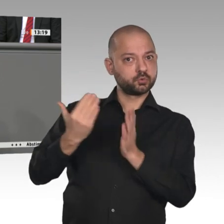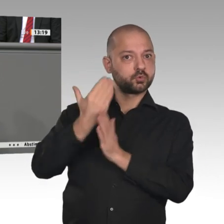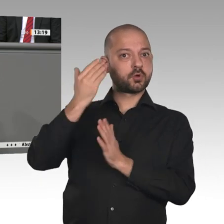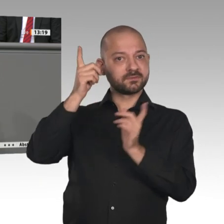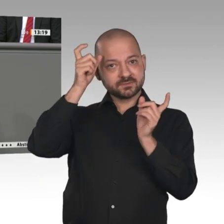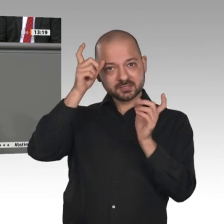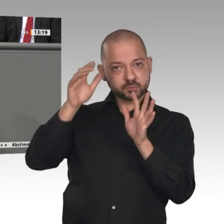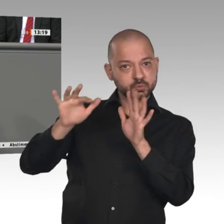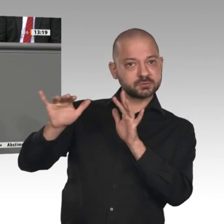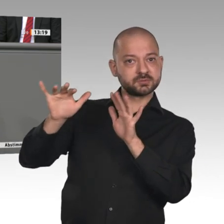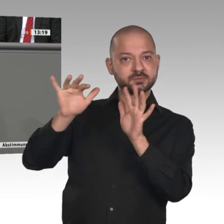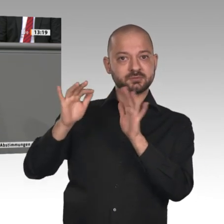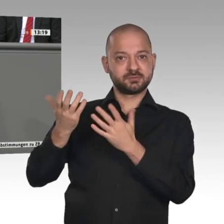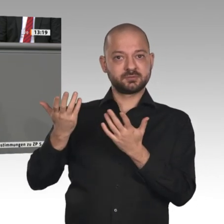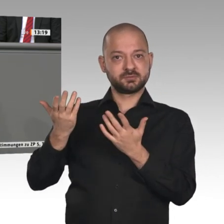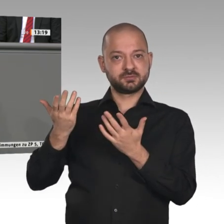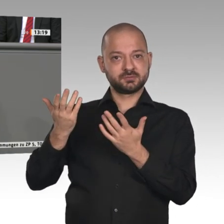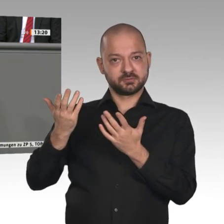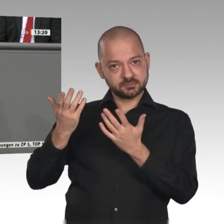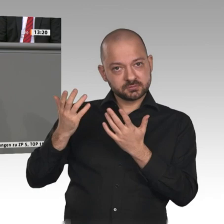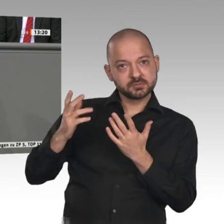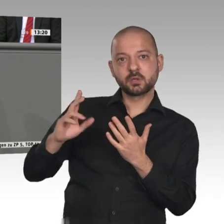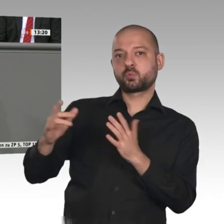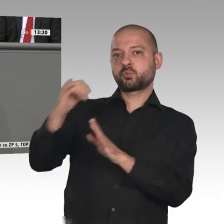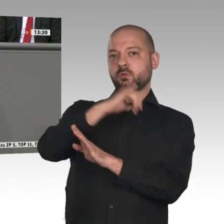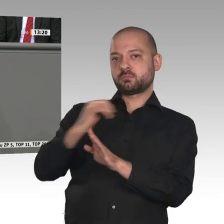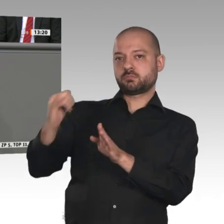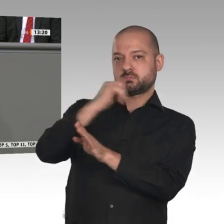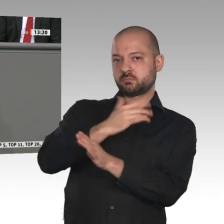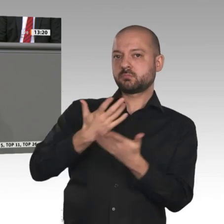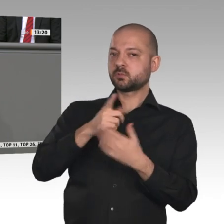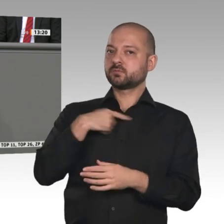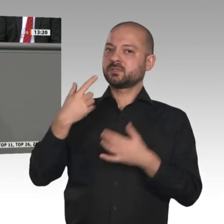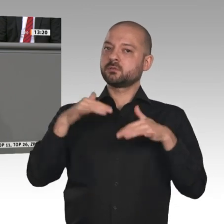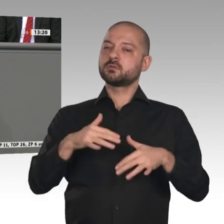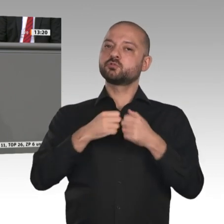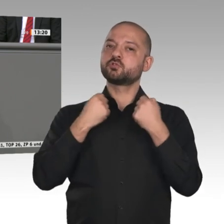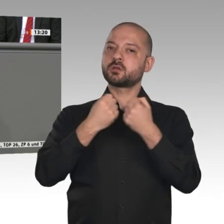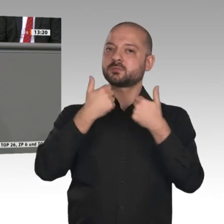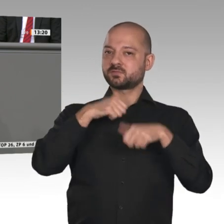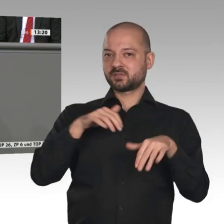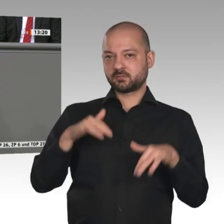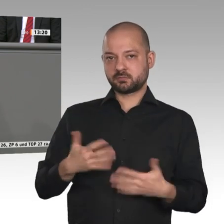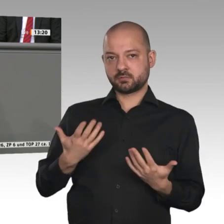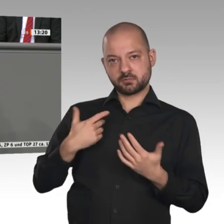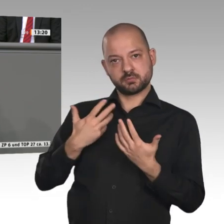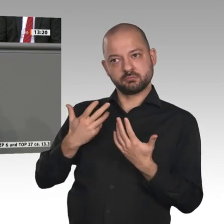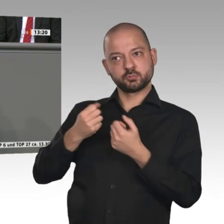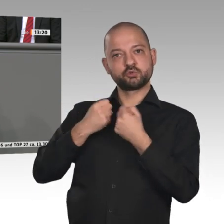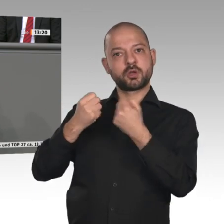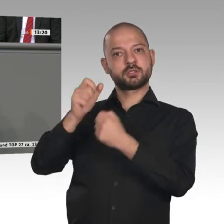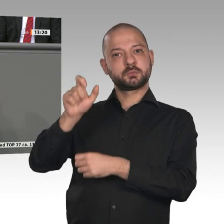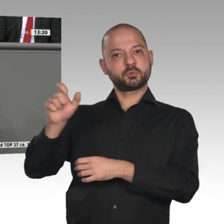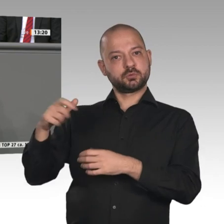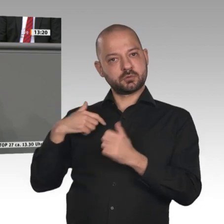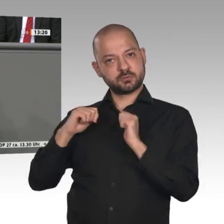auch zum Ausdruck gebracht, dass wir von den Menschen, die bei uns eingebürgert werden wollen, etwas verlangen, nämlich nicht weniger als dass die Lehren, ich zitiere